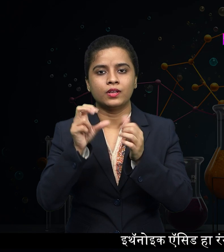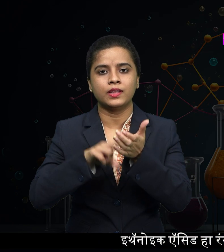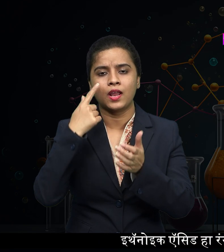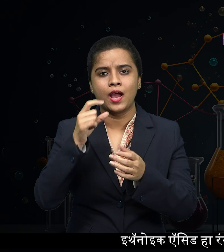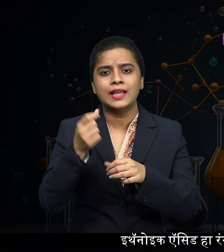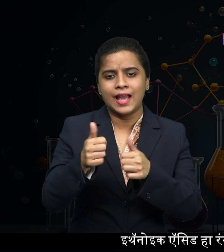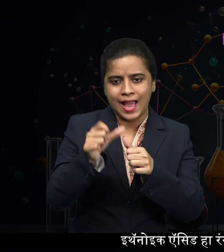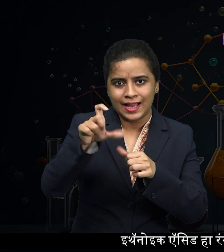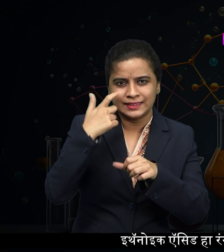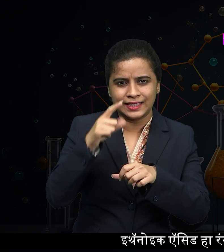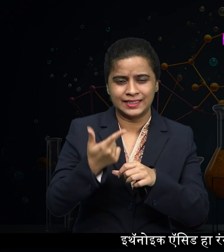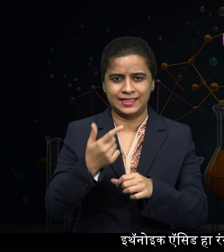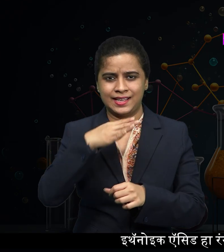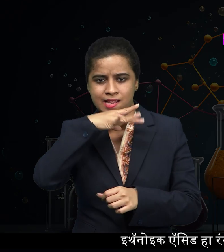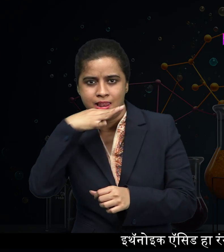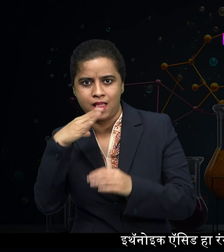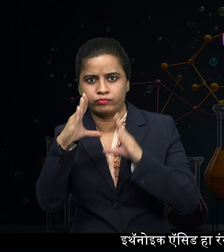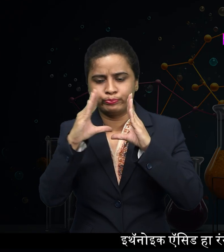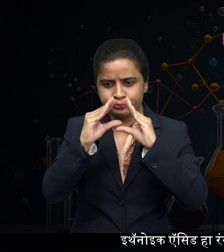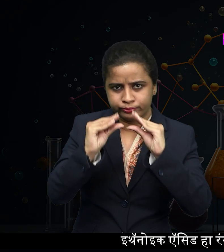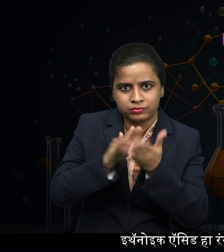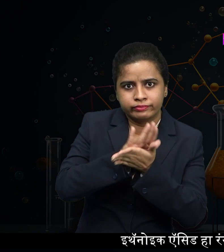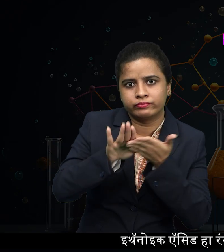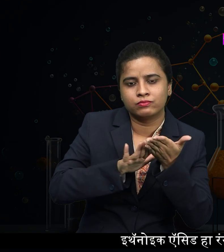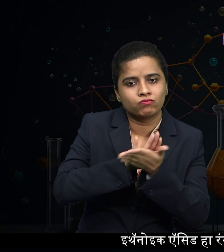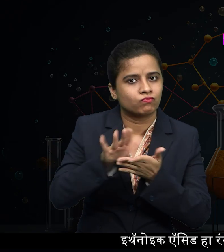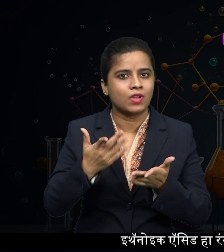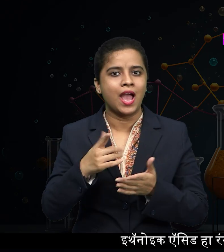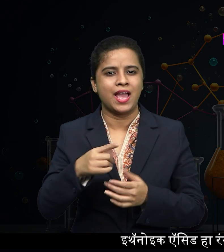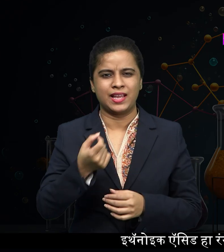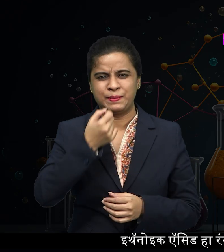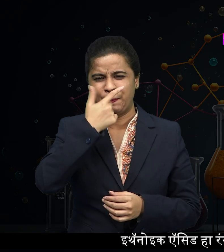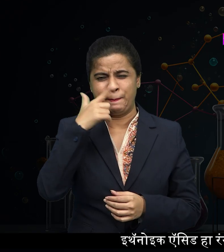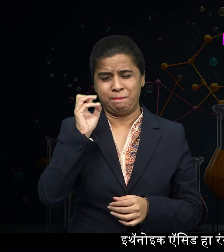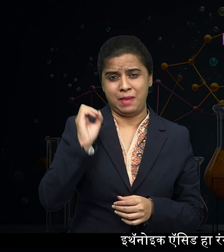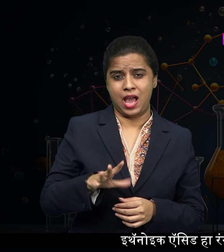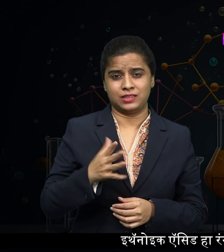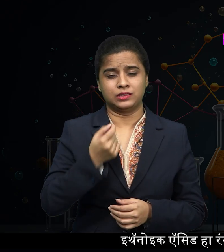इथेनॉइक ॲसिड हा रंगहीन द्रव आहे ज्याला अप्रिय गंध आहे.